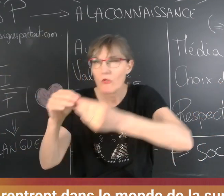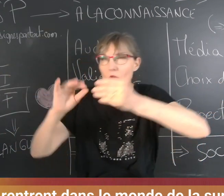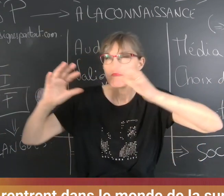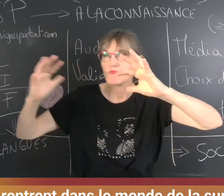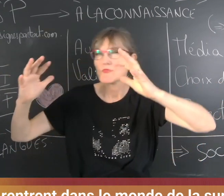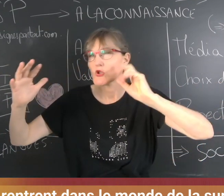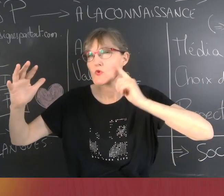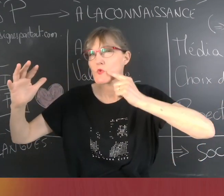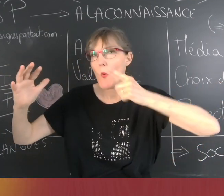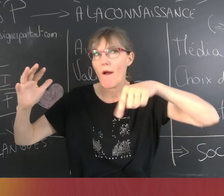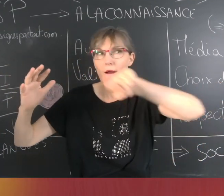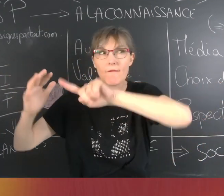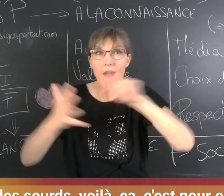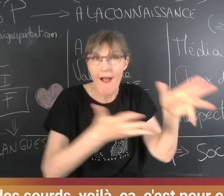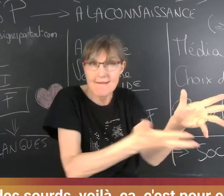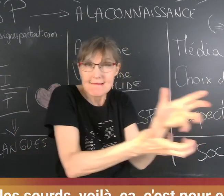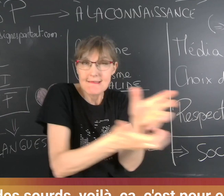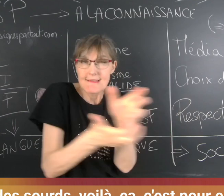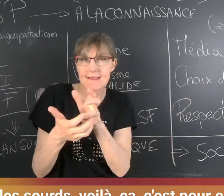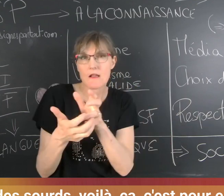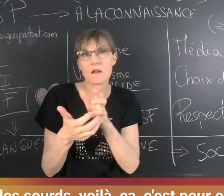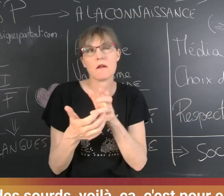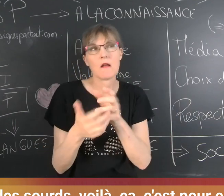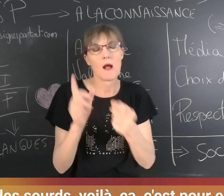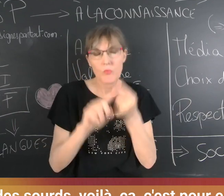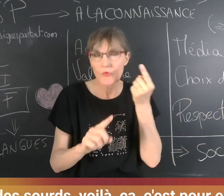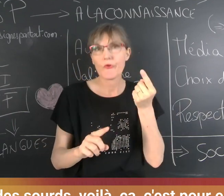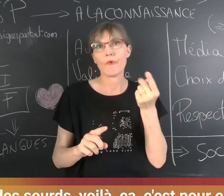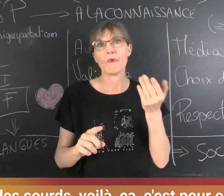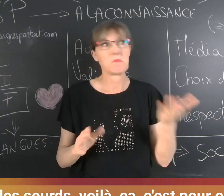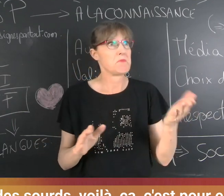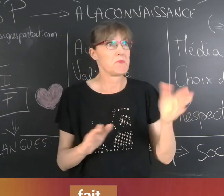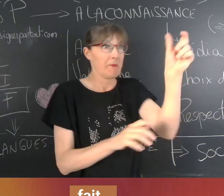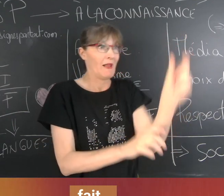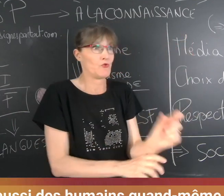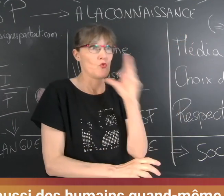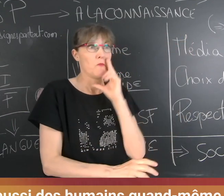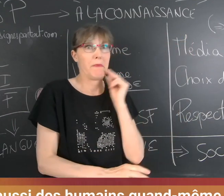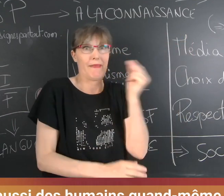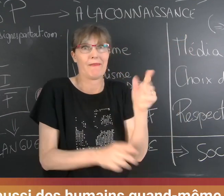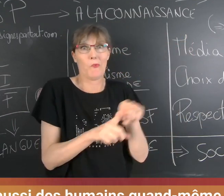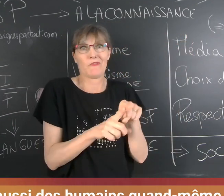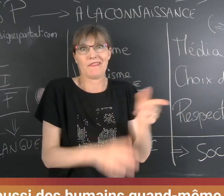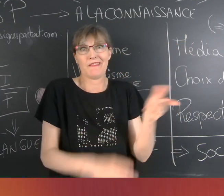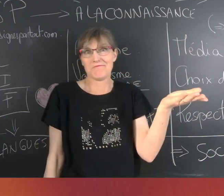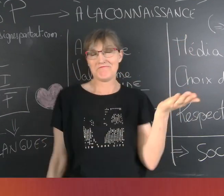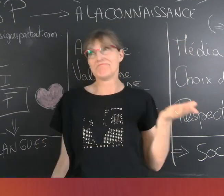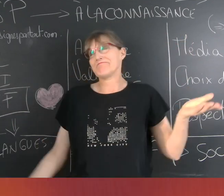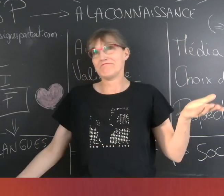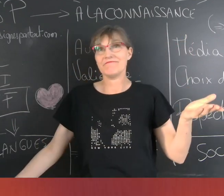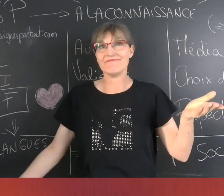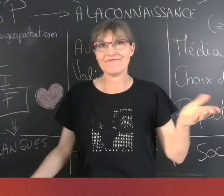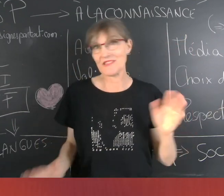qu'ils rentrent dans le monde de la surdité, le monde des sourds. Voilà, ça, c'est pour eux en fait. C'est aussi des humains quand